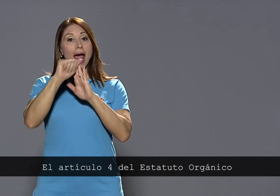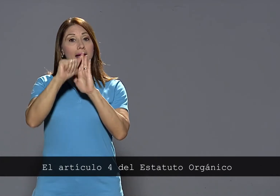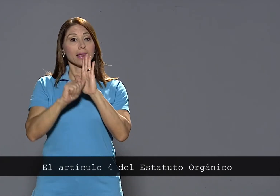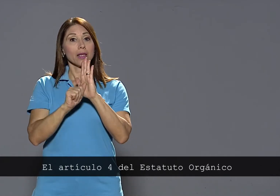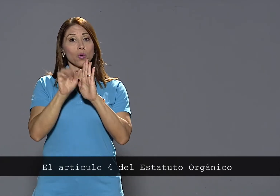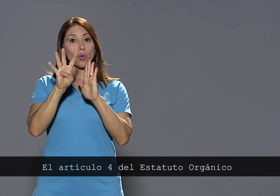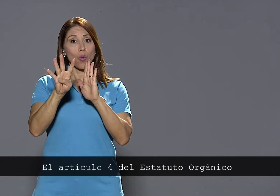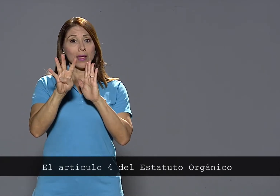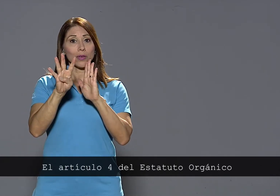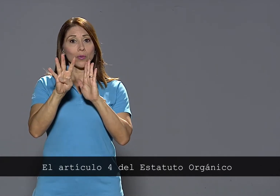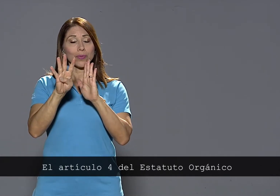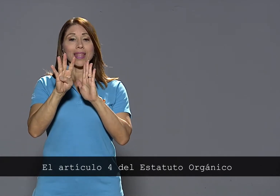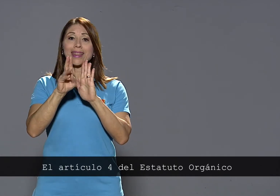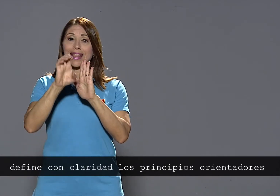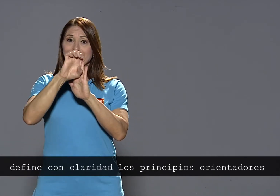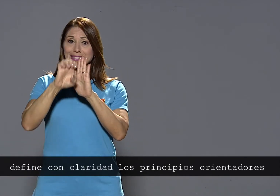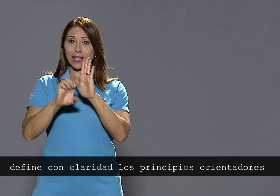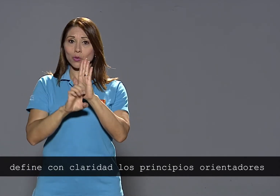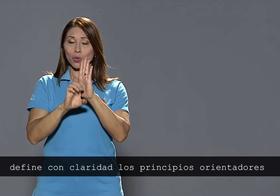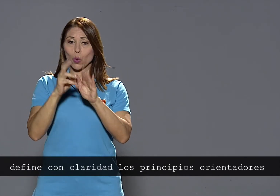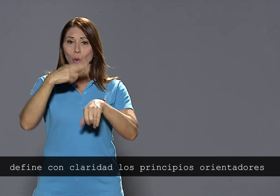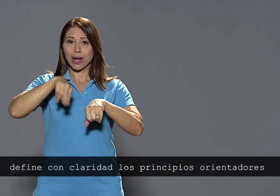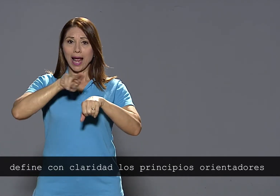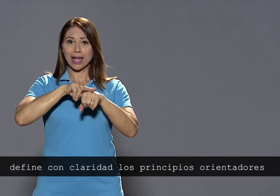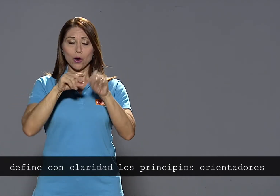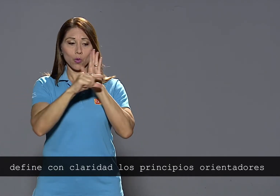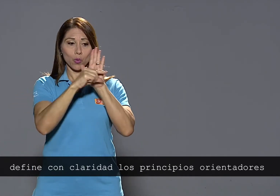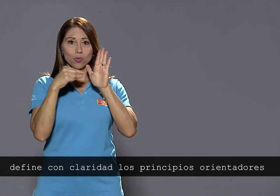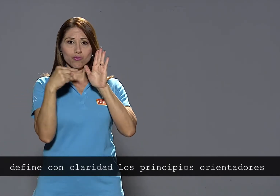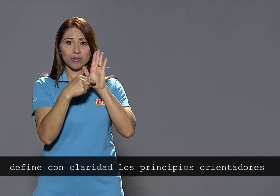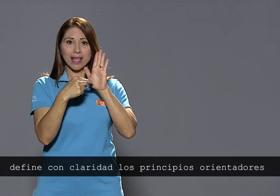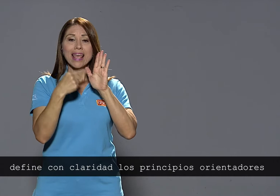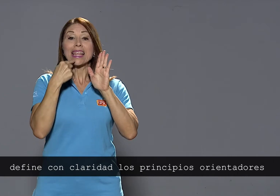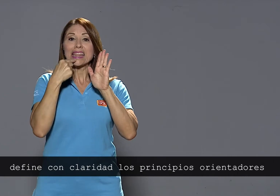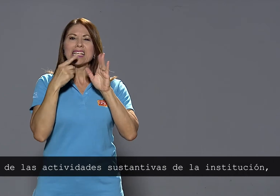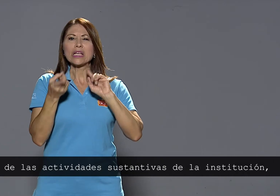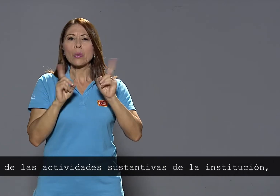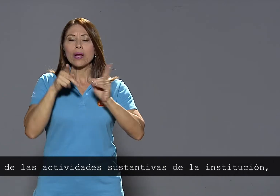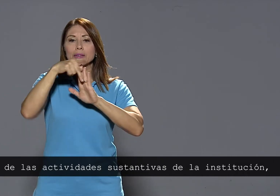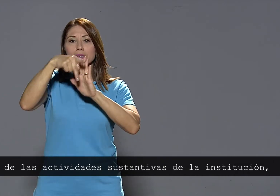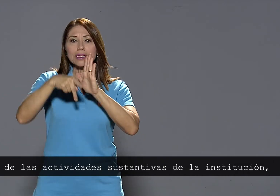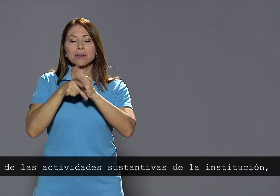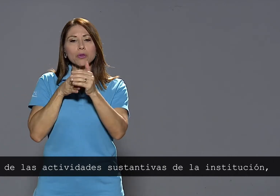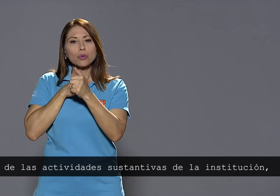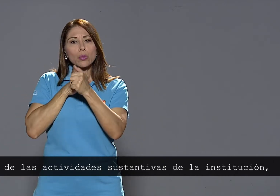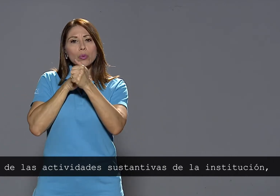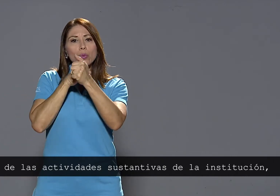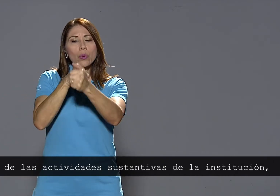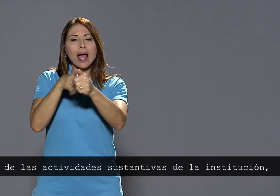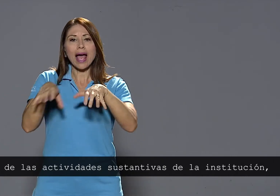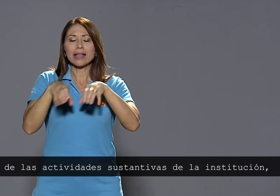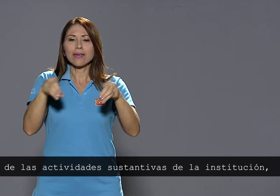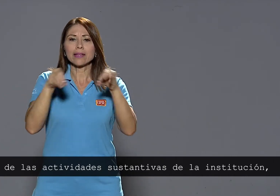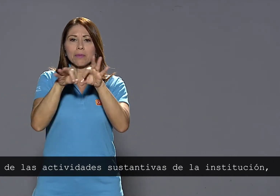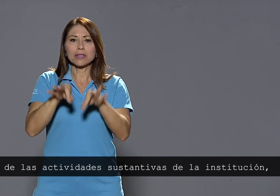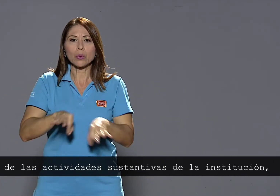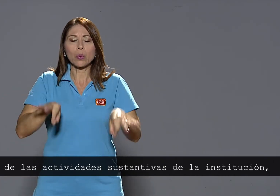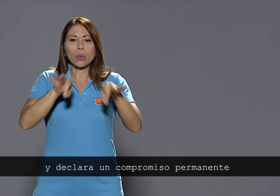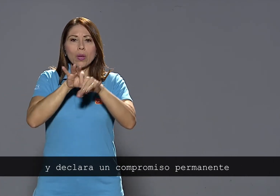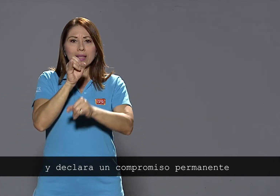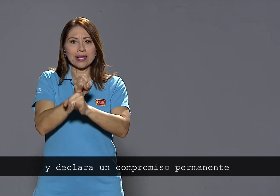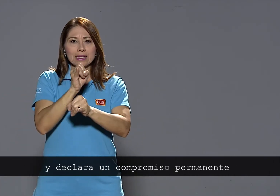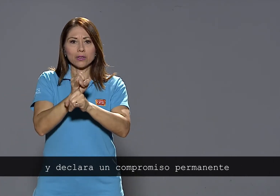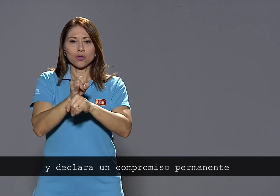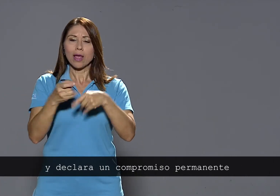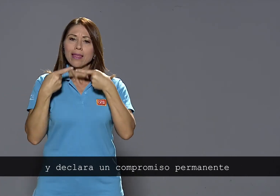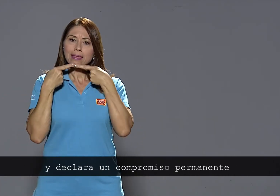artículo 4 del Estatuto Orgánico define con claridad los principios orientadores de las actividades sustantivas de la institución